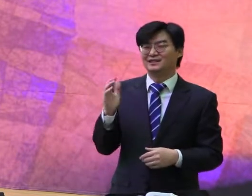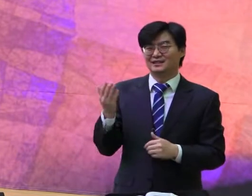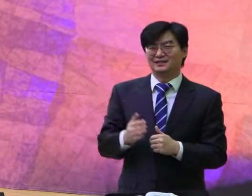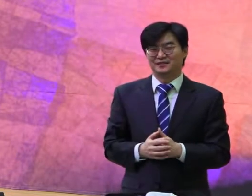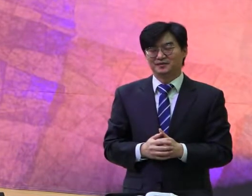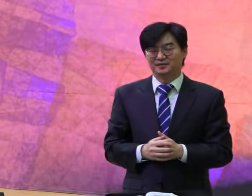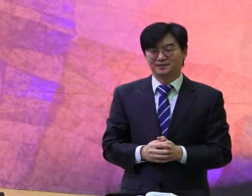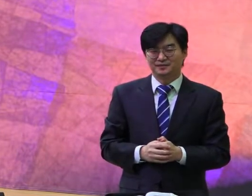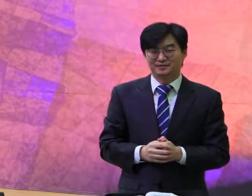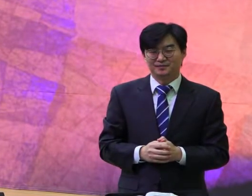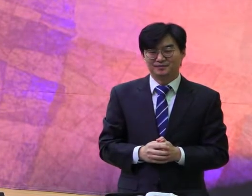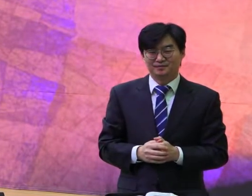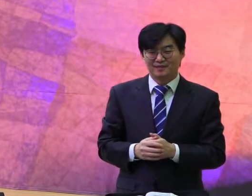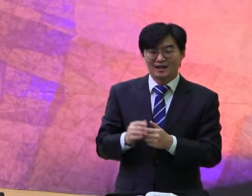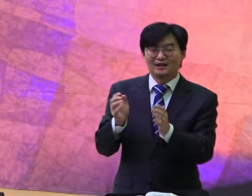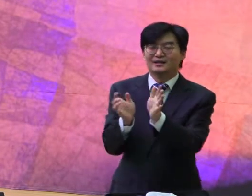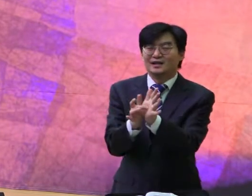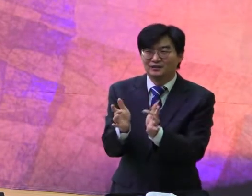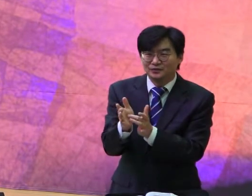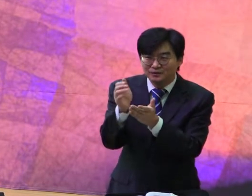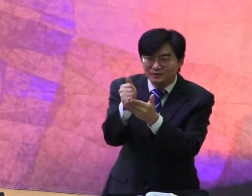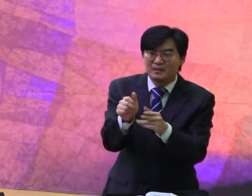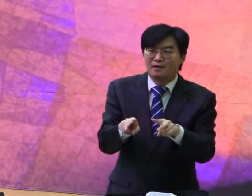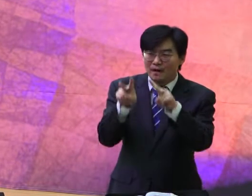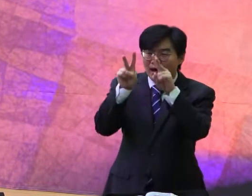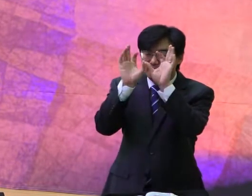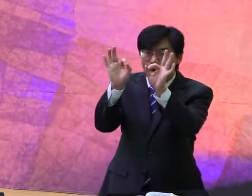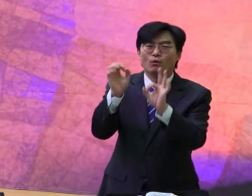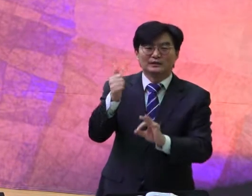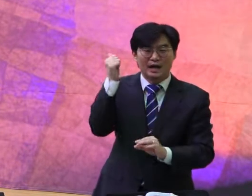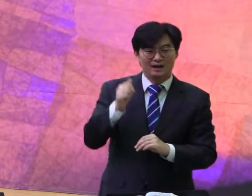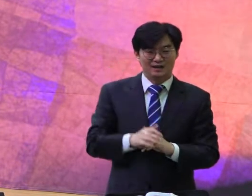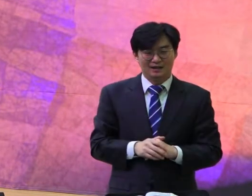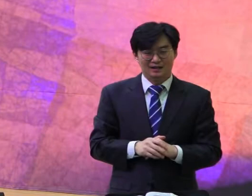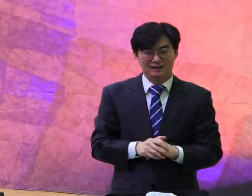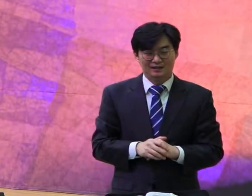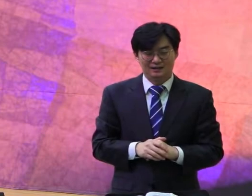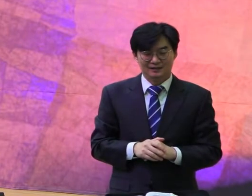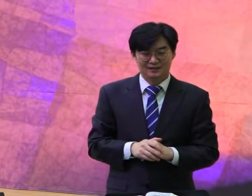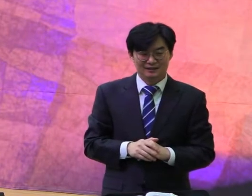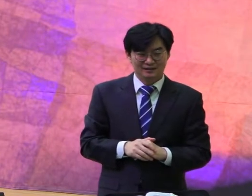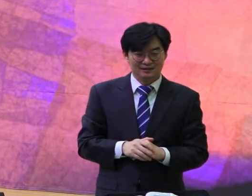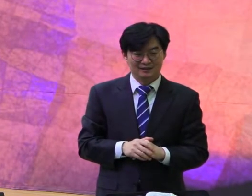계십니다. 그분을 바라보자 하는 것입니다. 제자들이 그렇게 얘기했을 것입니다.